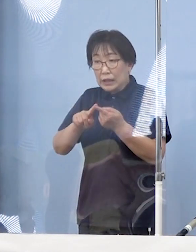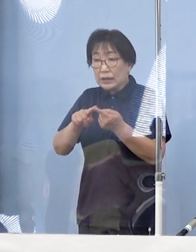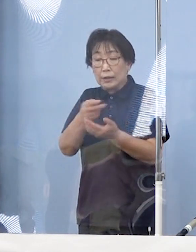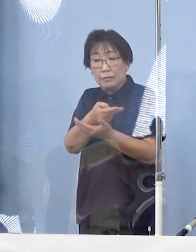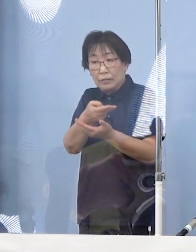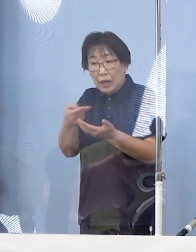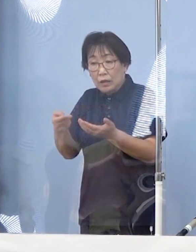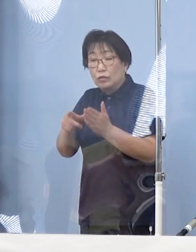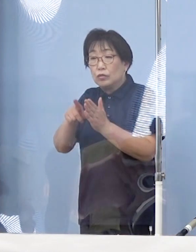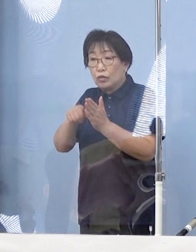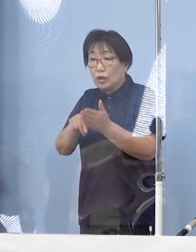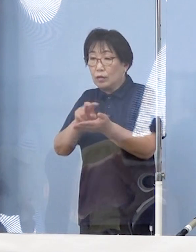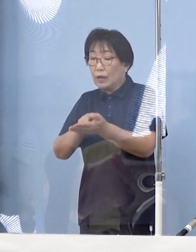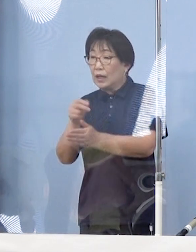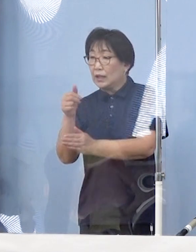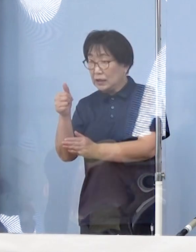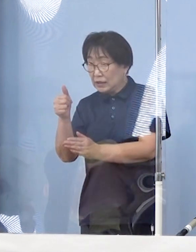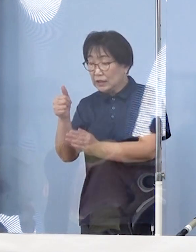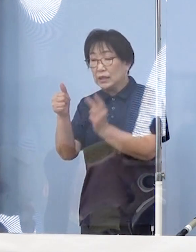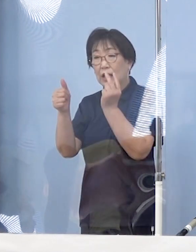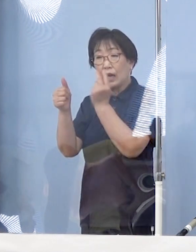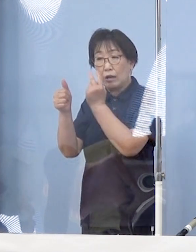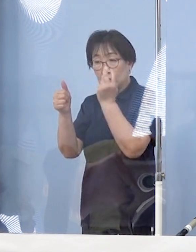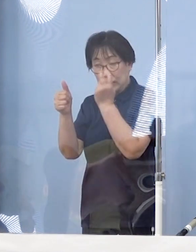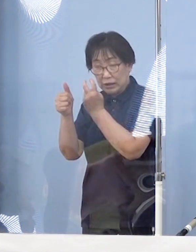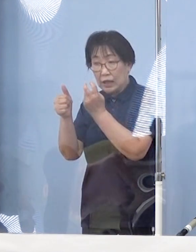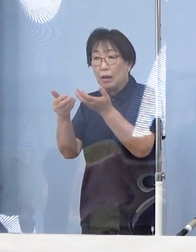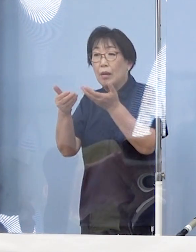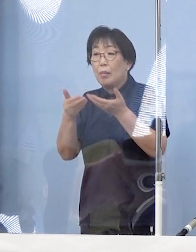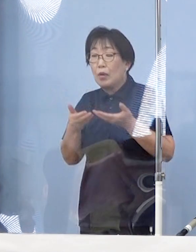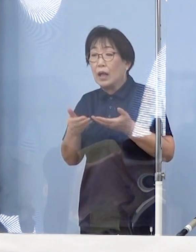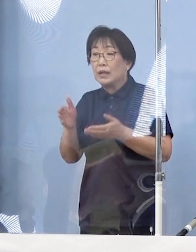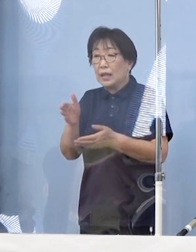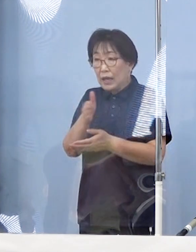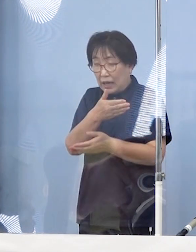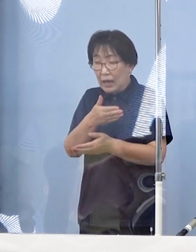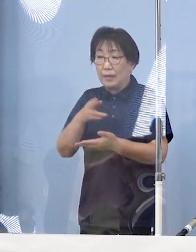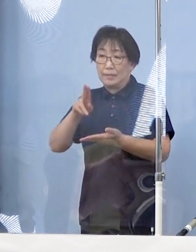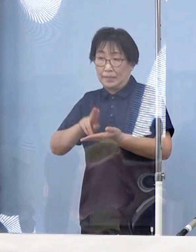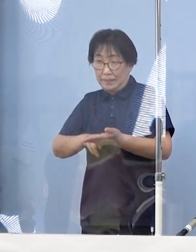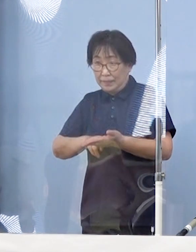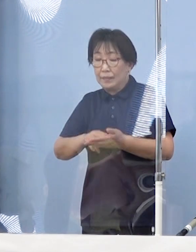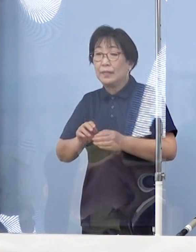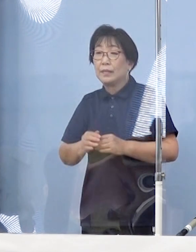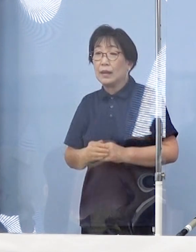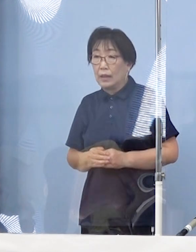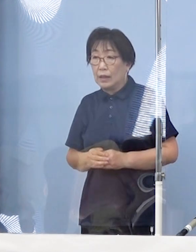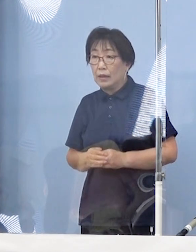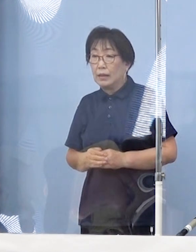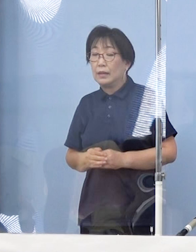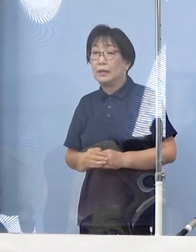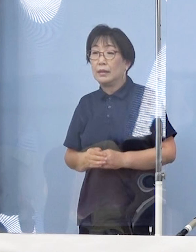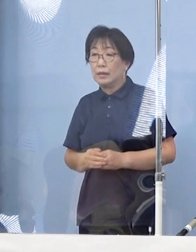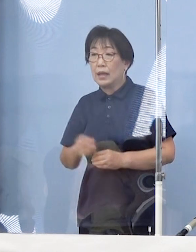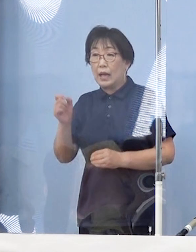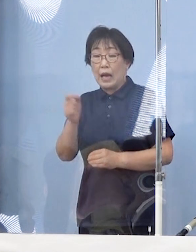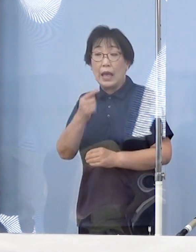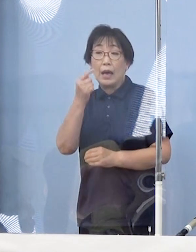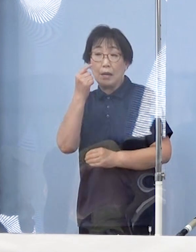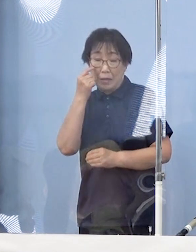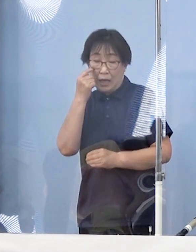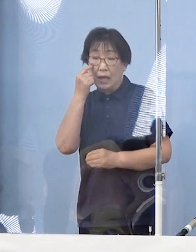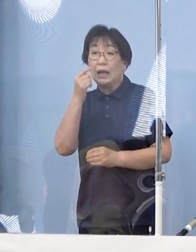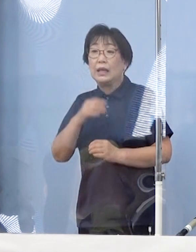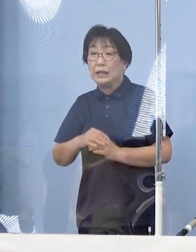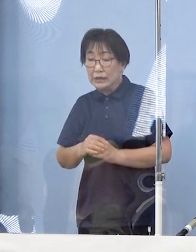師の方に確認していただきながら言っているので、その点について早めに無理やり対処してい